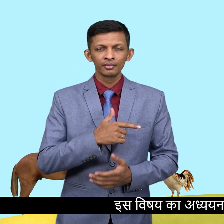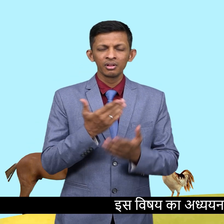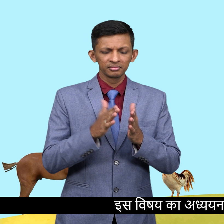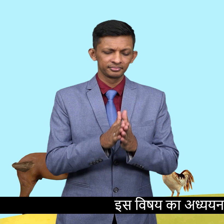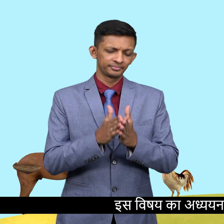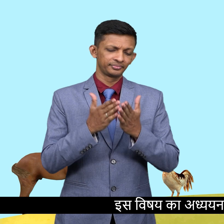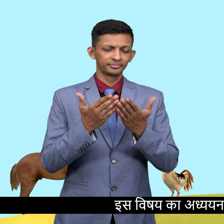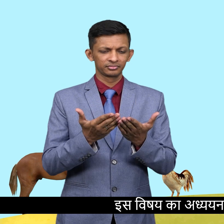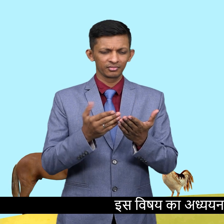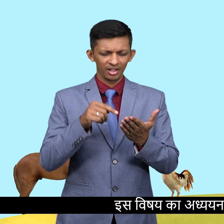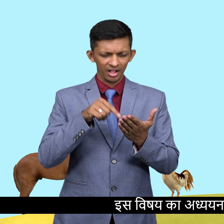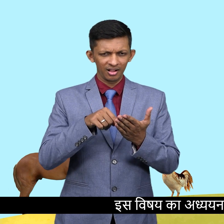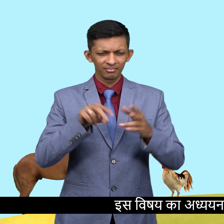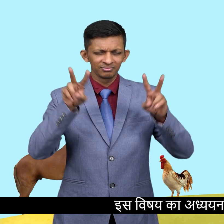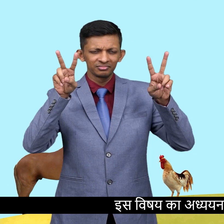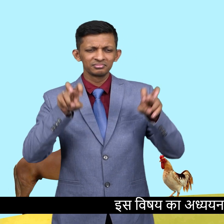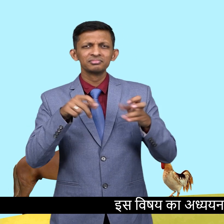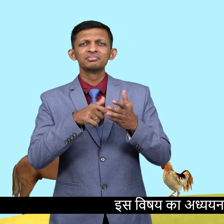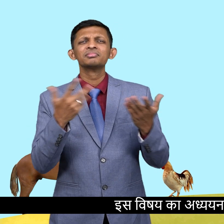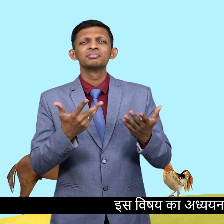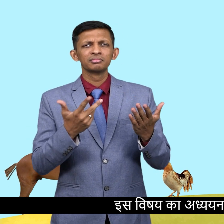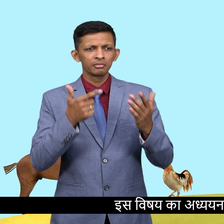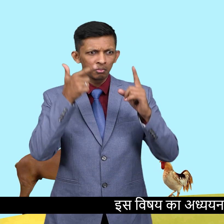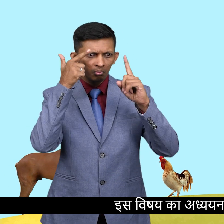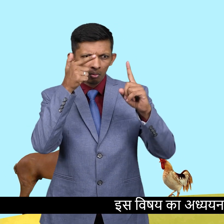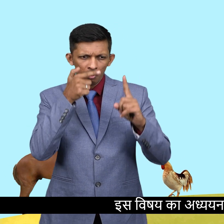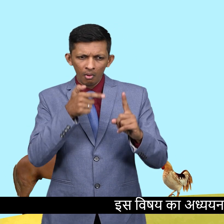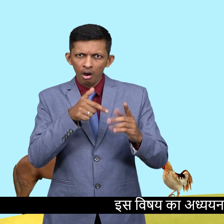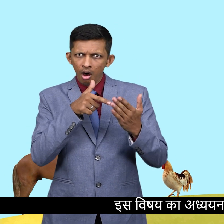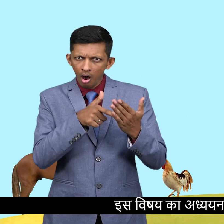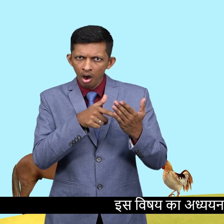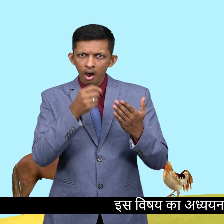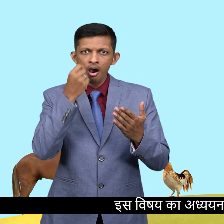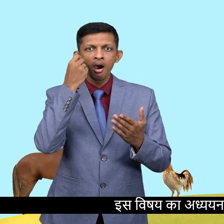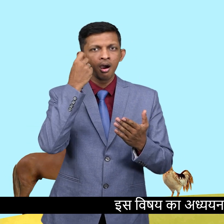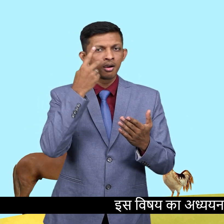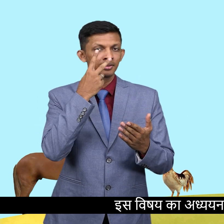इस विषय का अध्ययन करने के बाद आप निम्न में सक्षम होंगे।